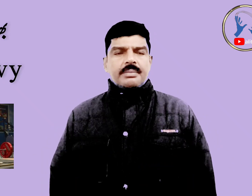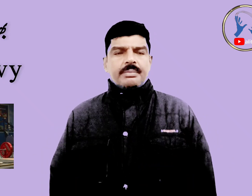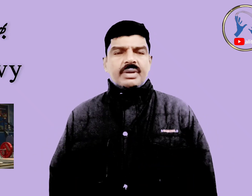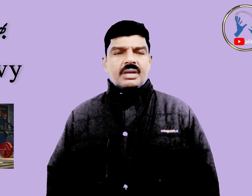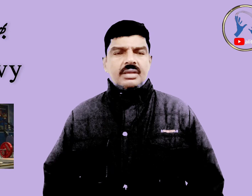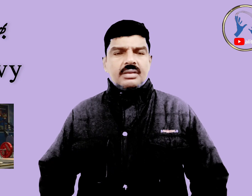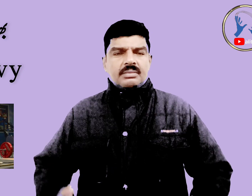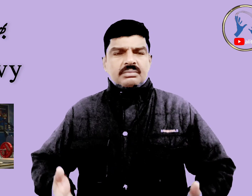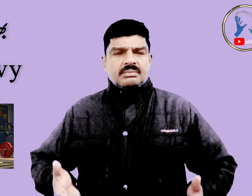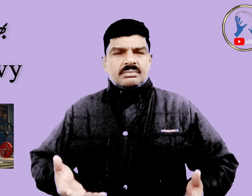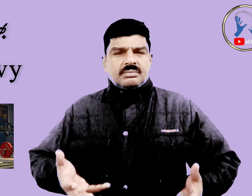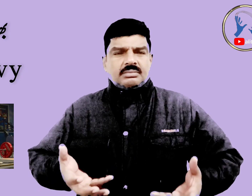भारी।